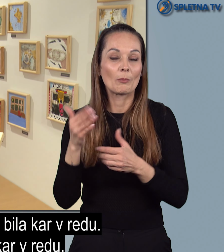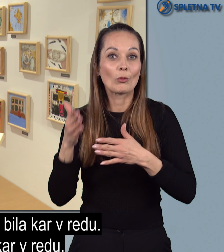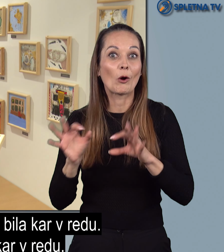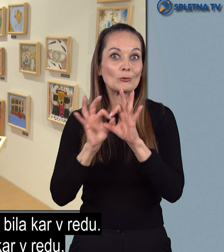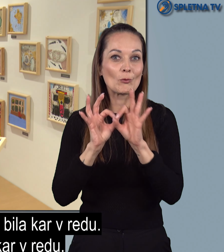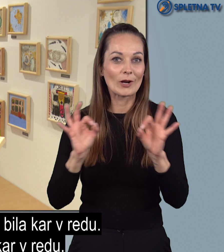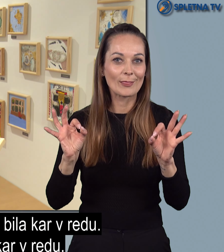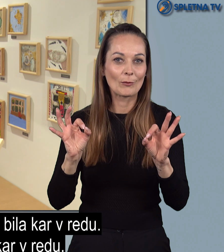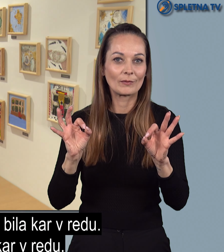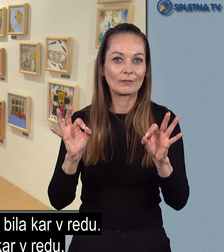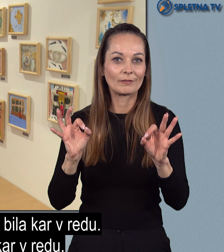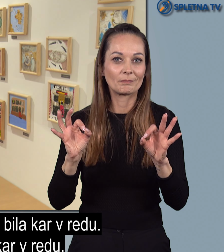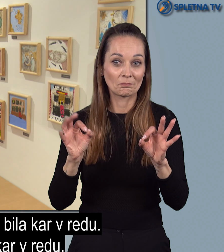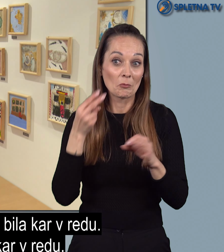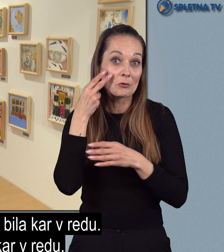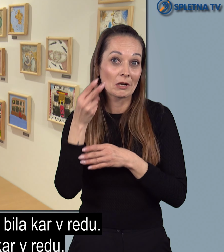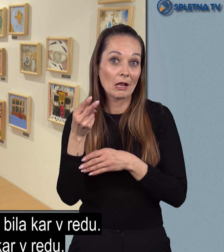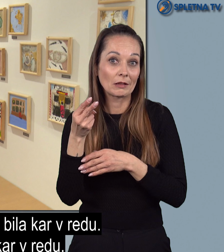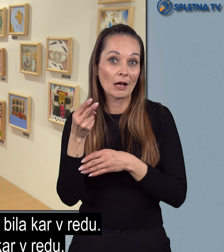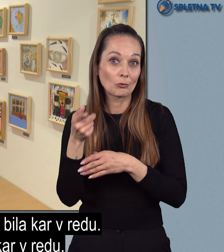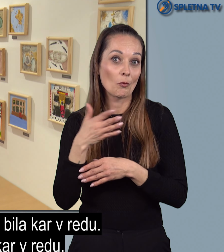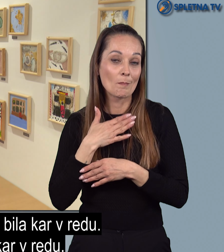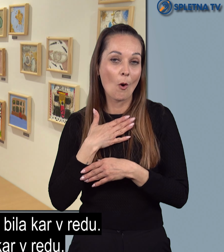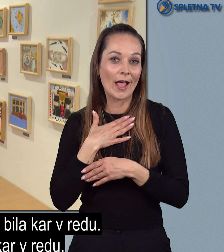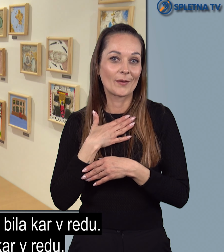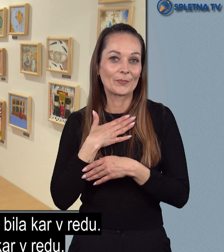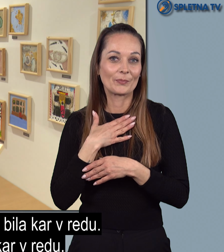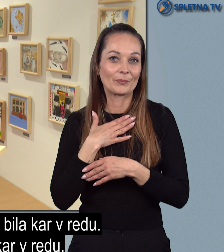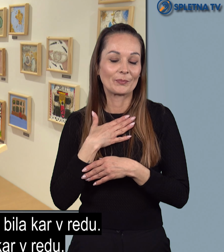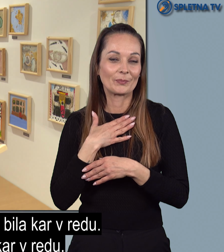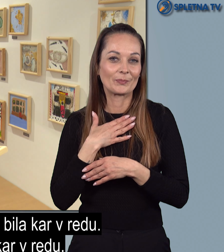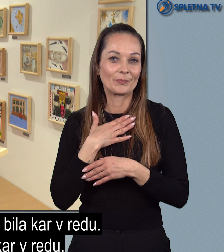pač. Izgleda kar pač v redu.